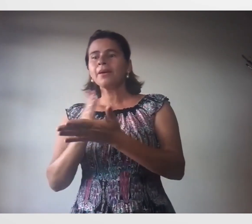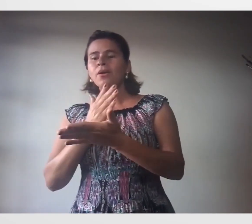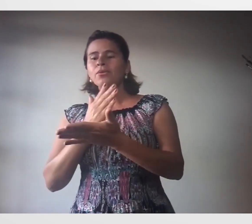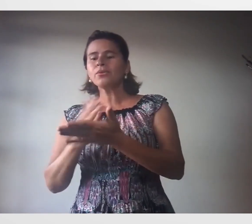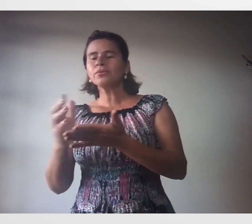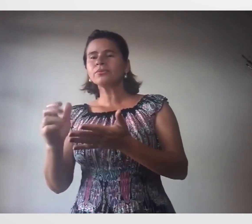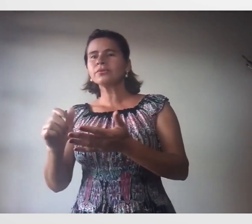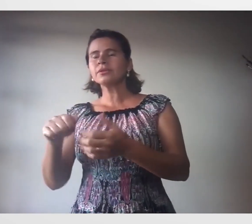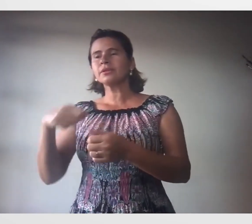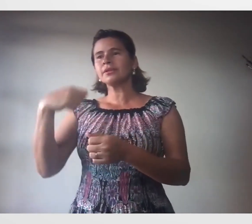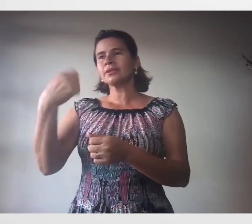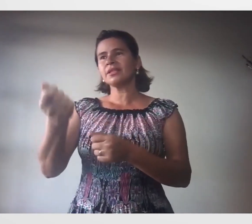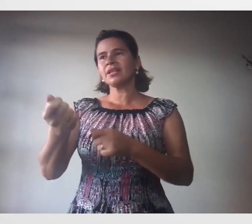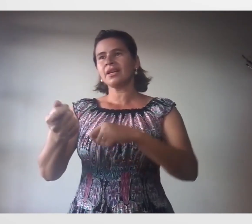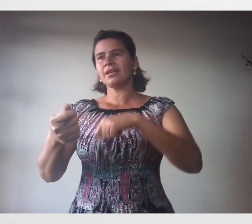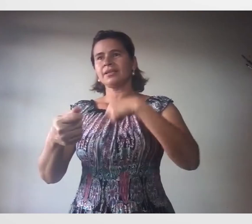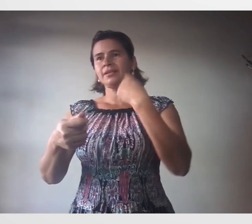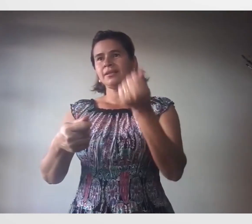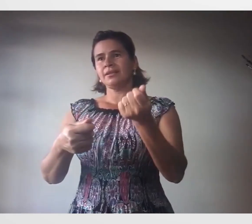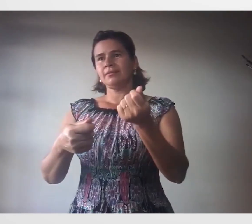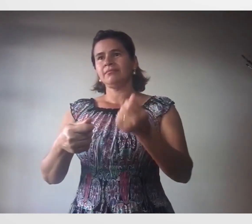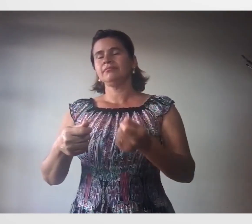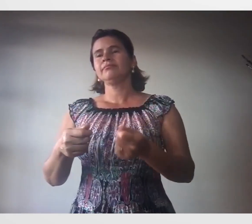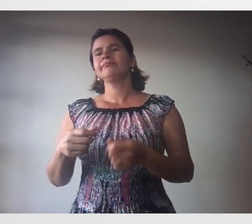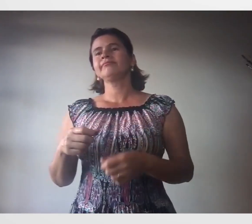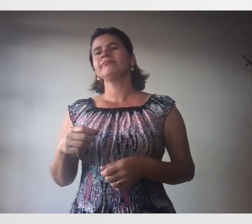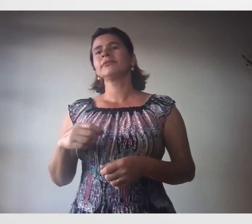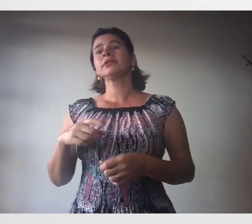sinais isolados, para falar a verdade.